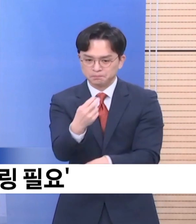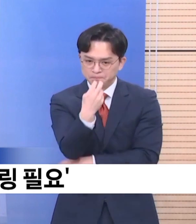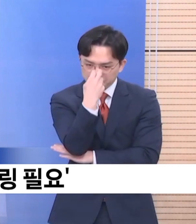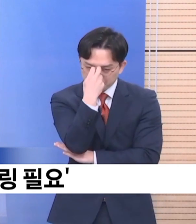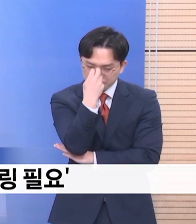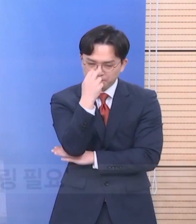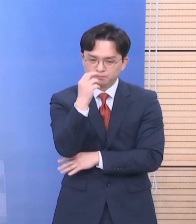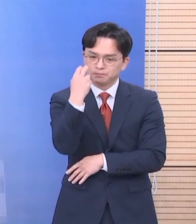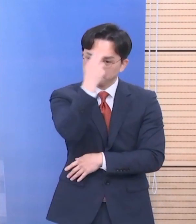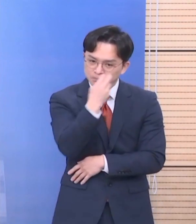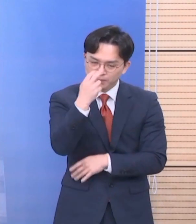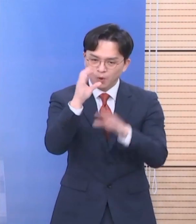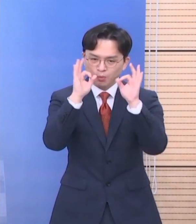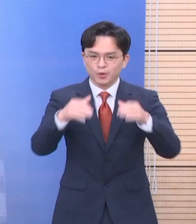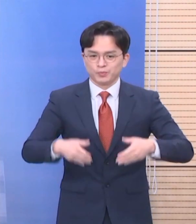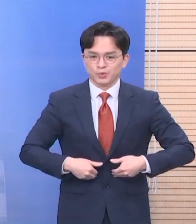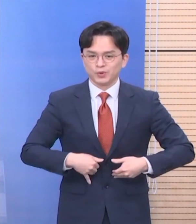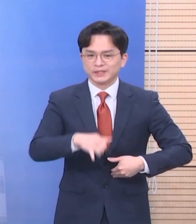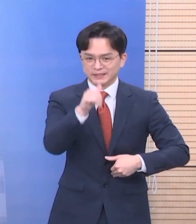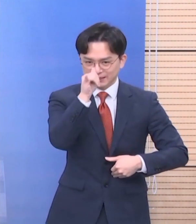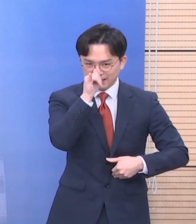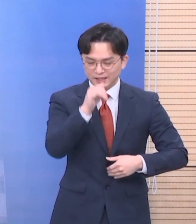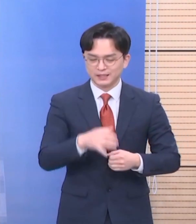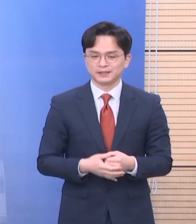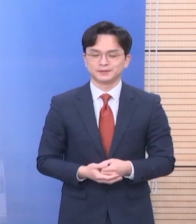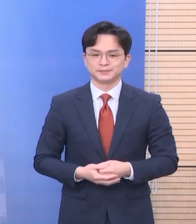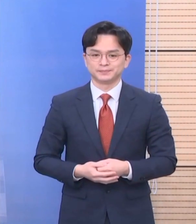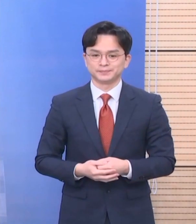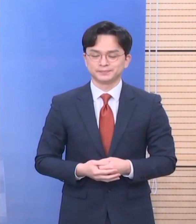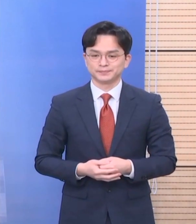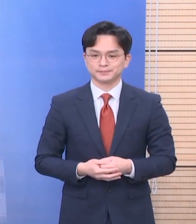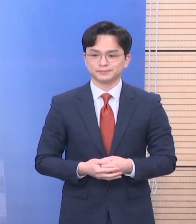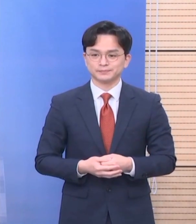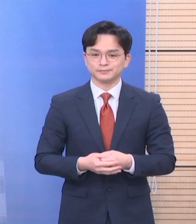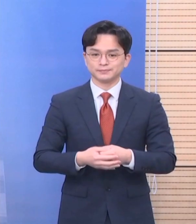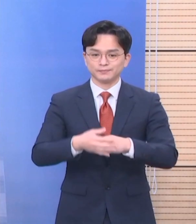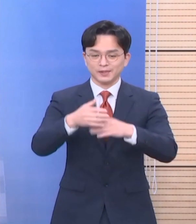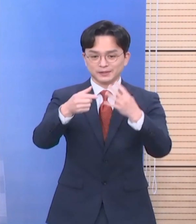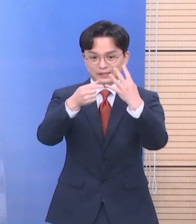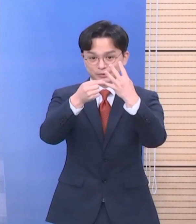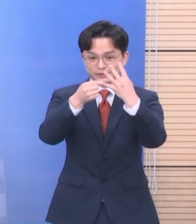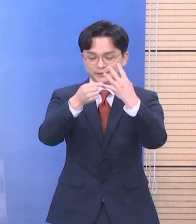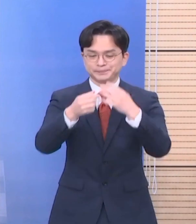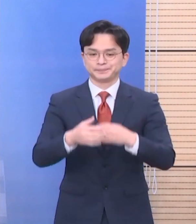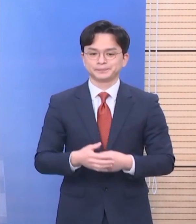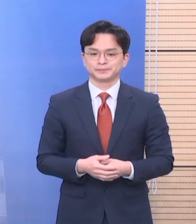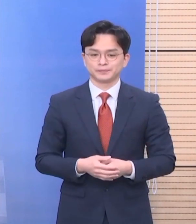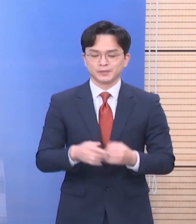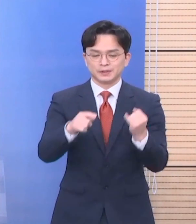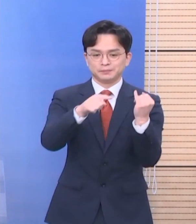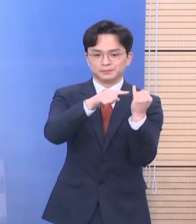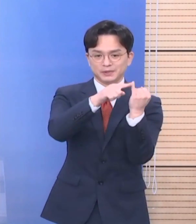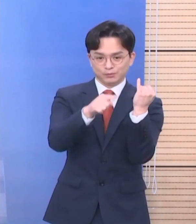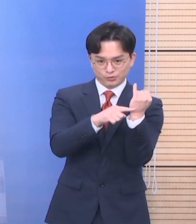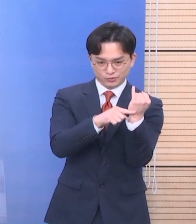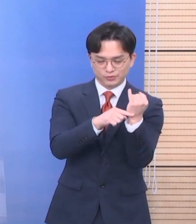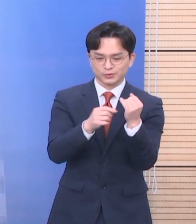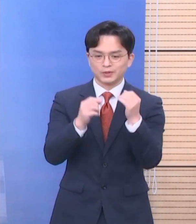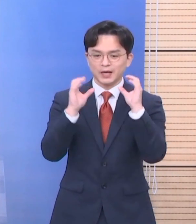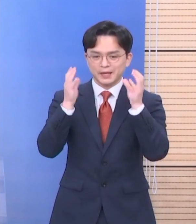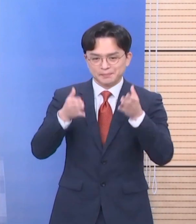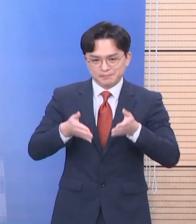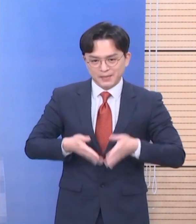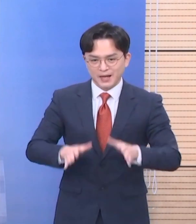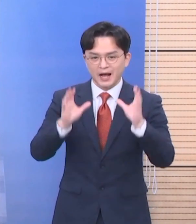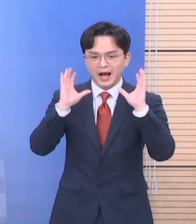등에 명확히 반영할 것을 권고했습니다. 마지막으로 임신부 및 수유부 허가